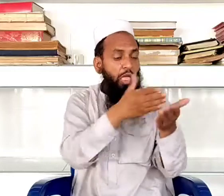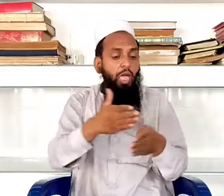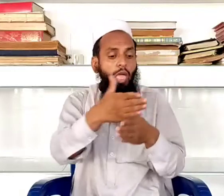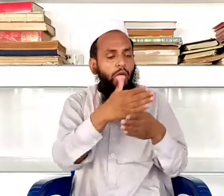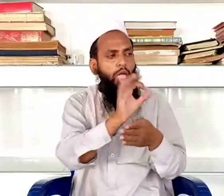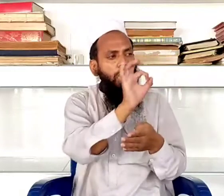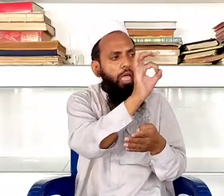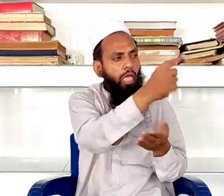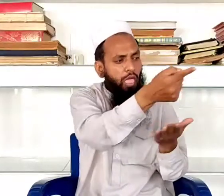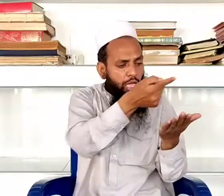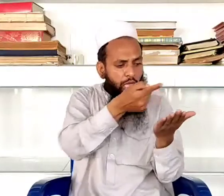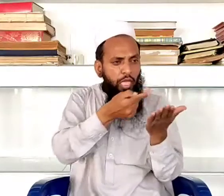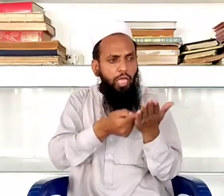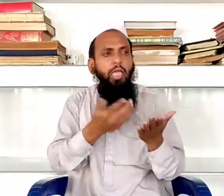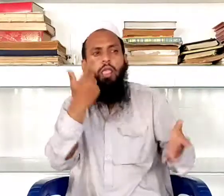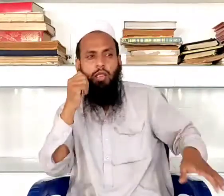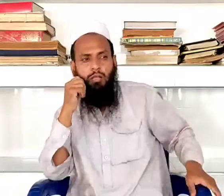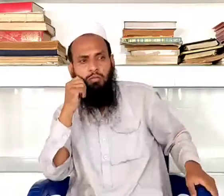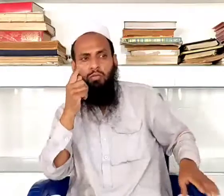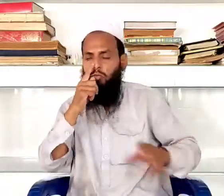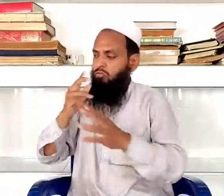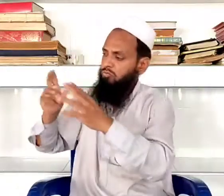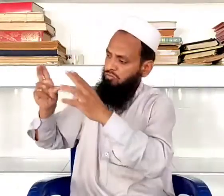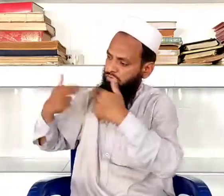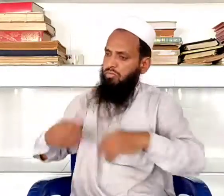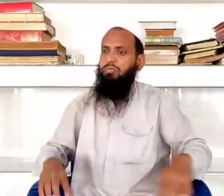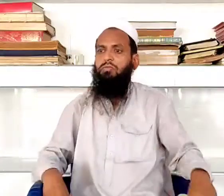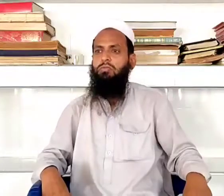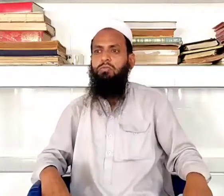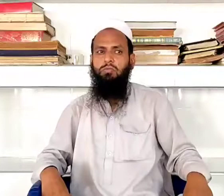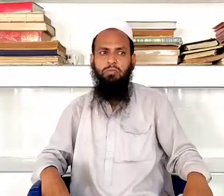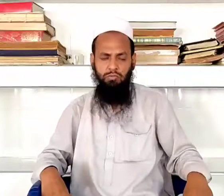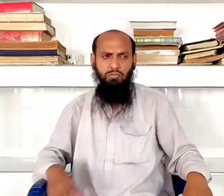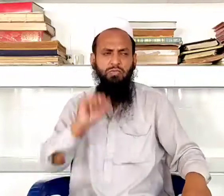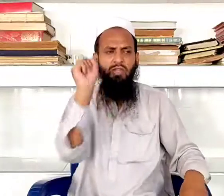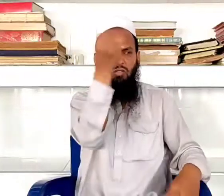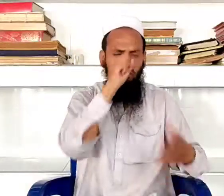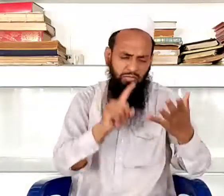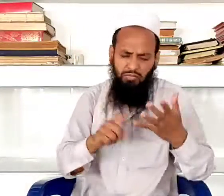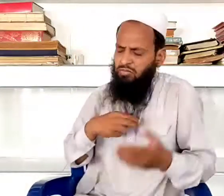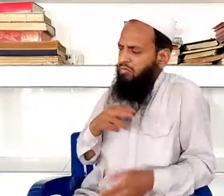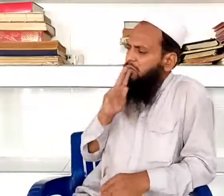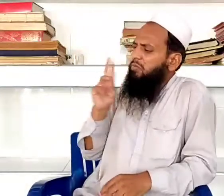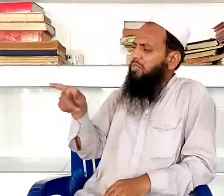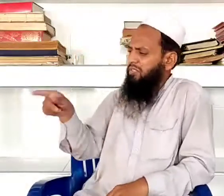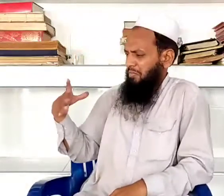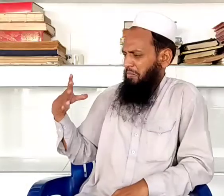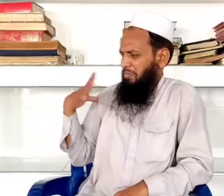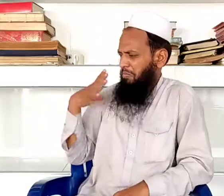जेड़ा तेरा भरा फौत होया है और एक बीवी है, आखने की बिल्कुल ठीक है। फरमांदे ने उहदी मां भी